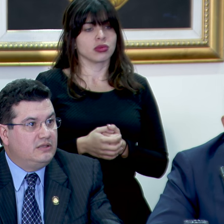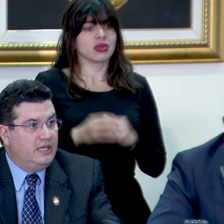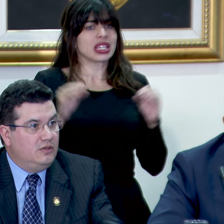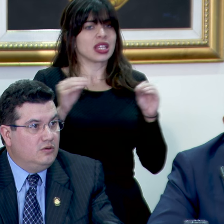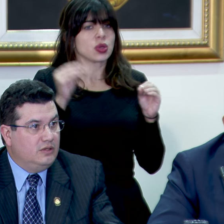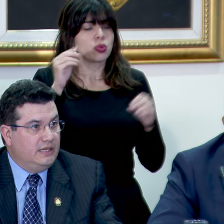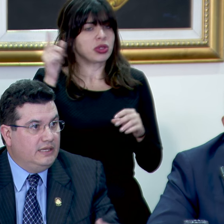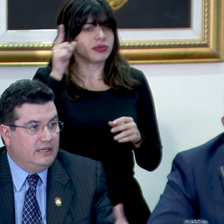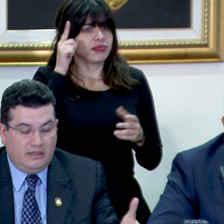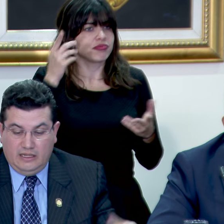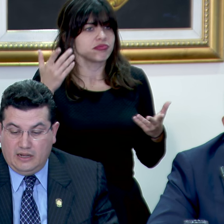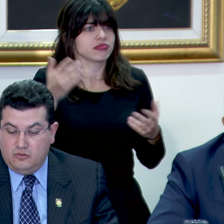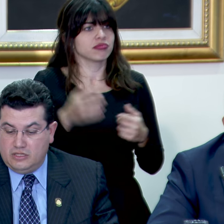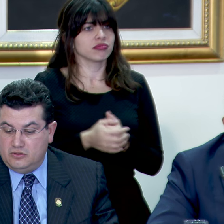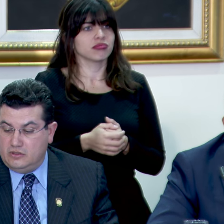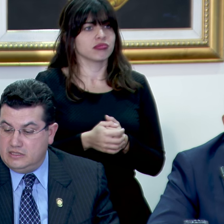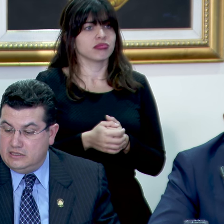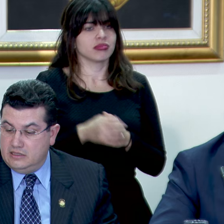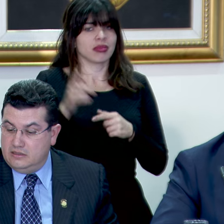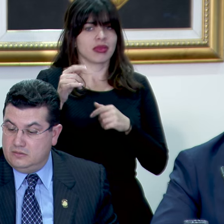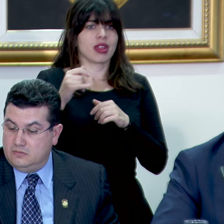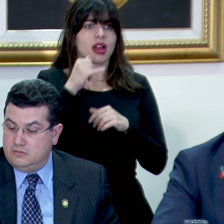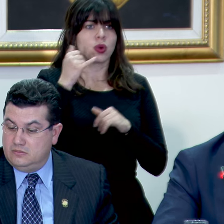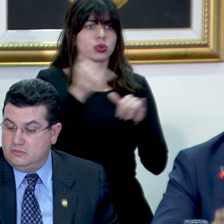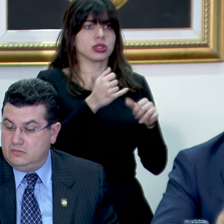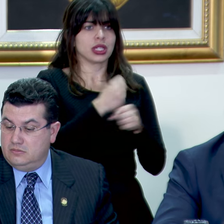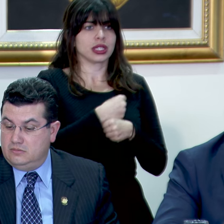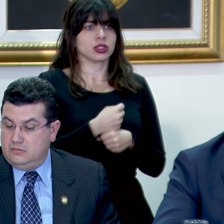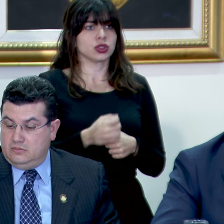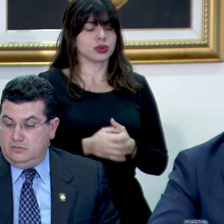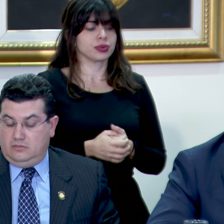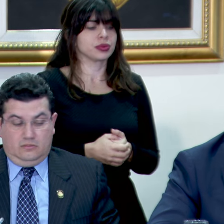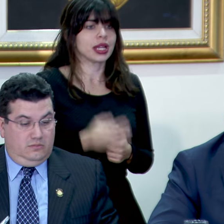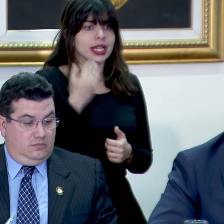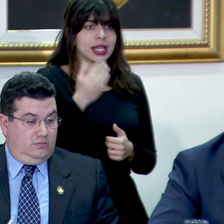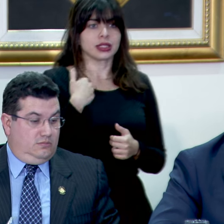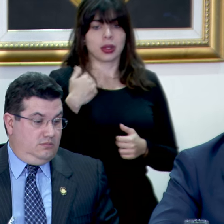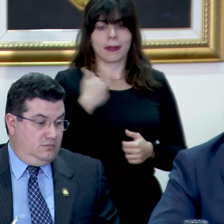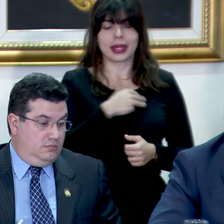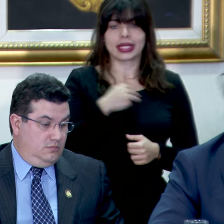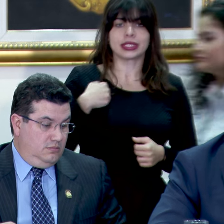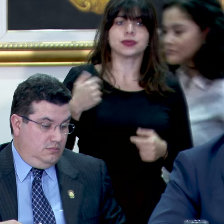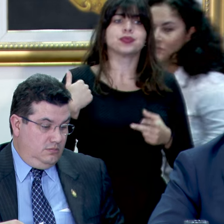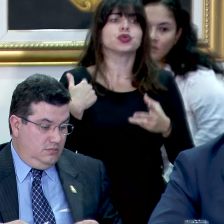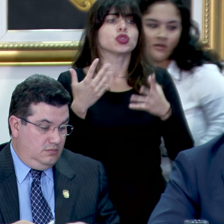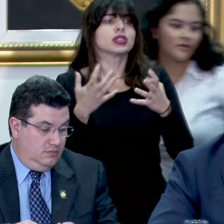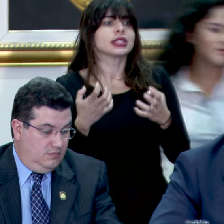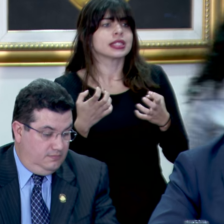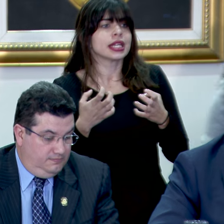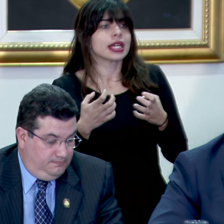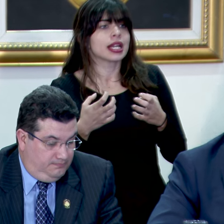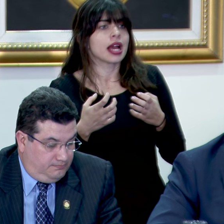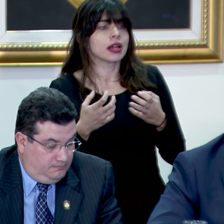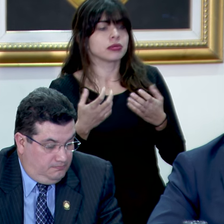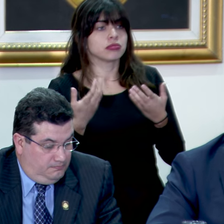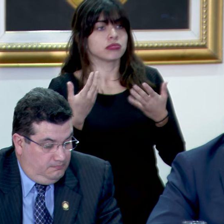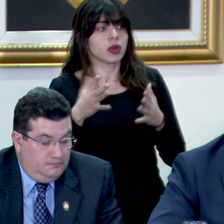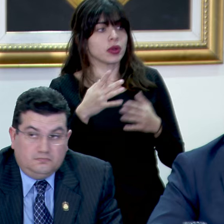ningún sentido la acusación que se hace. Gracias, señor ministro. Yo quisiera, habiendo